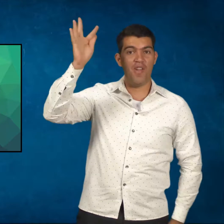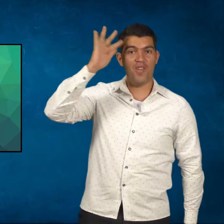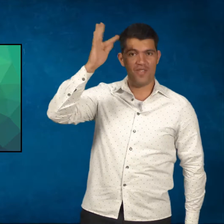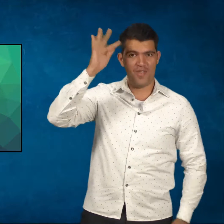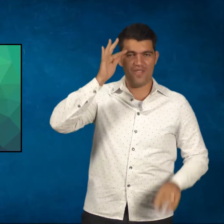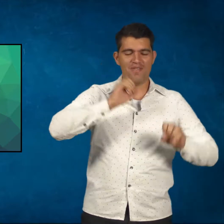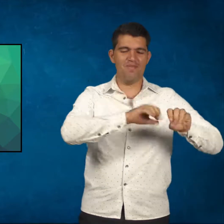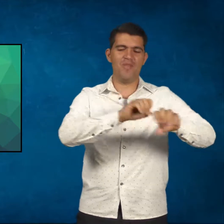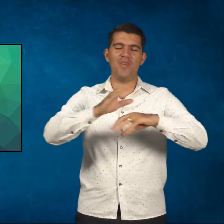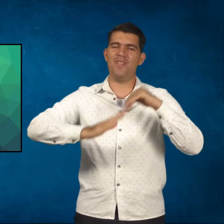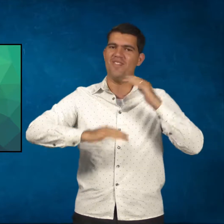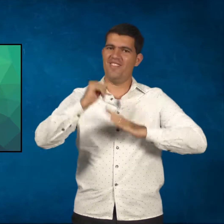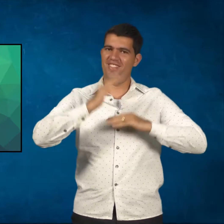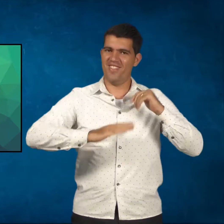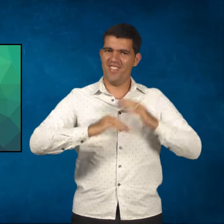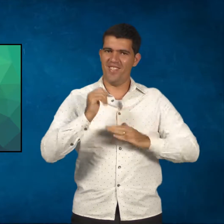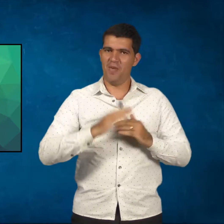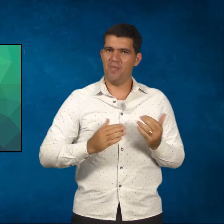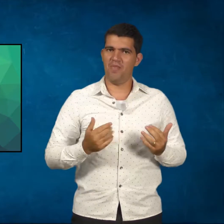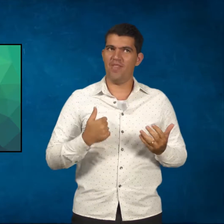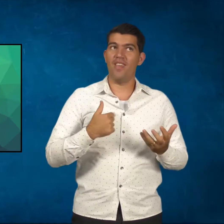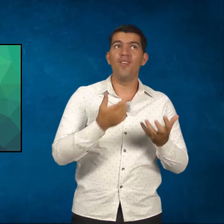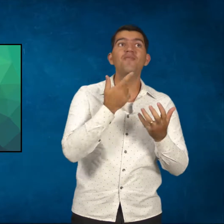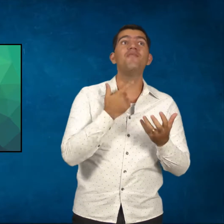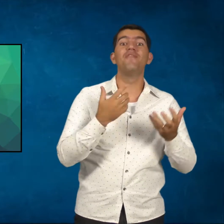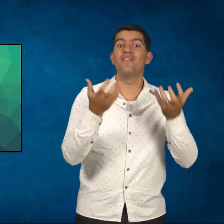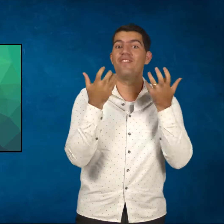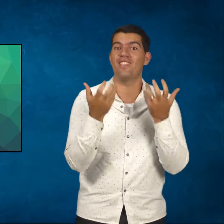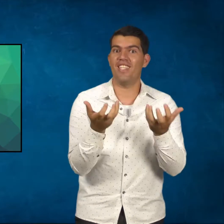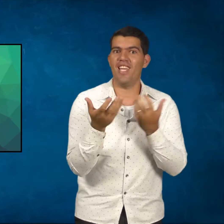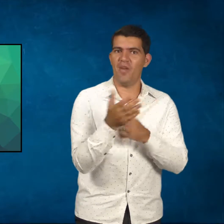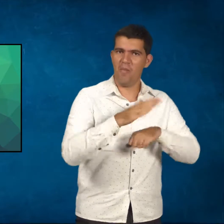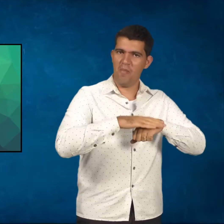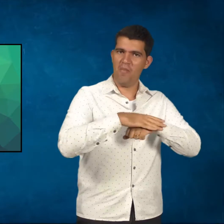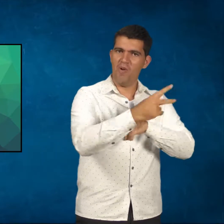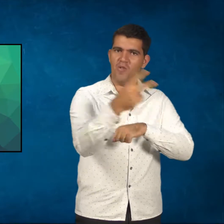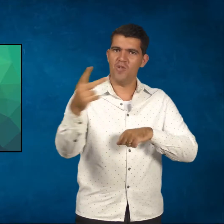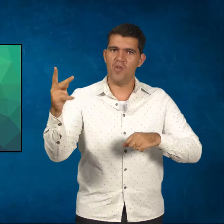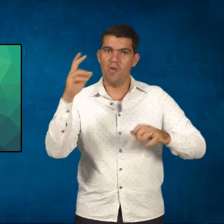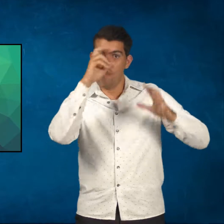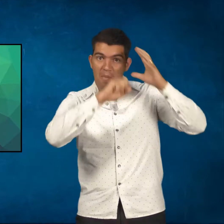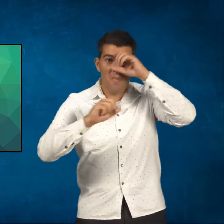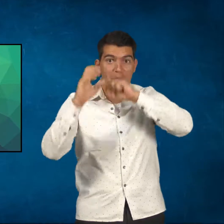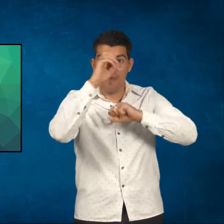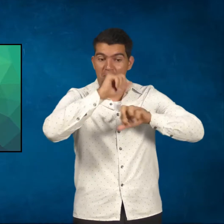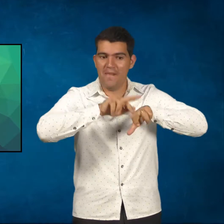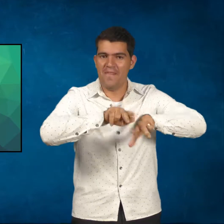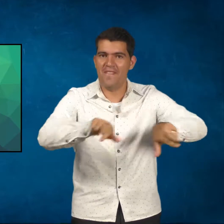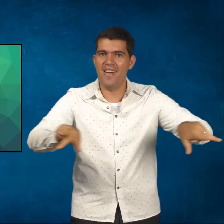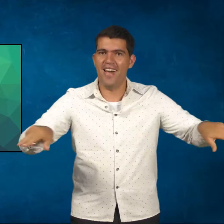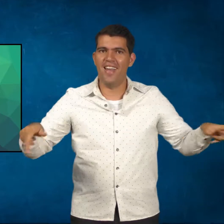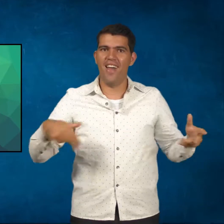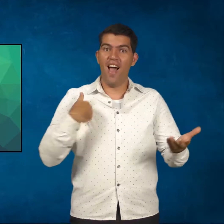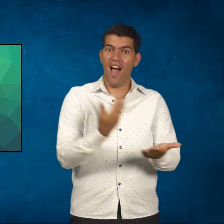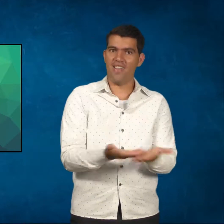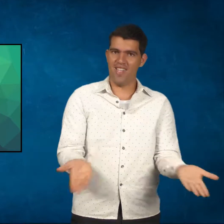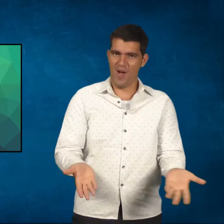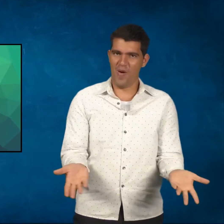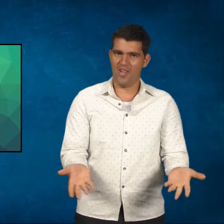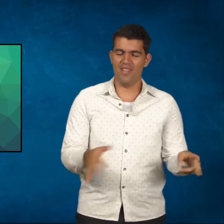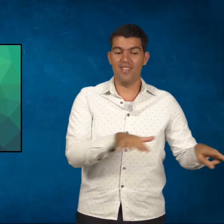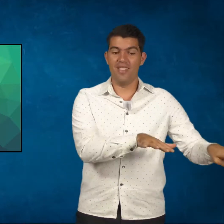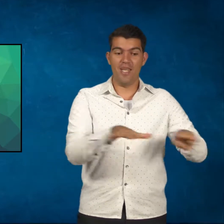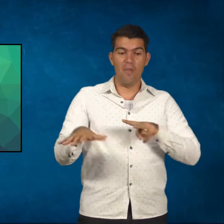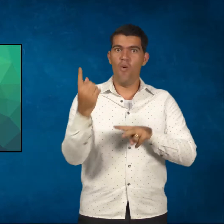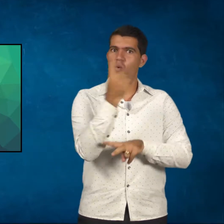da Educação Profissional. Espero que tenham conseguido um bom aproveitamento até aqui e que esta última semana seja